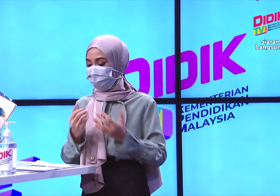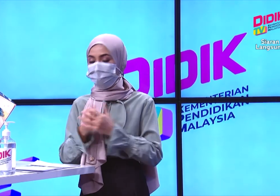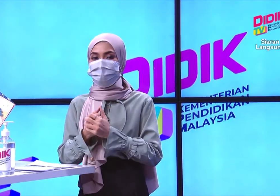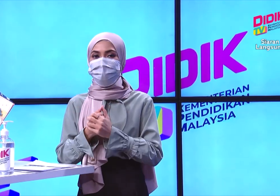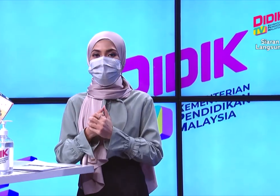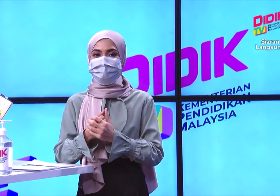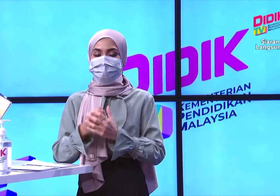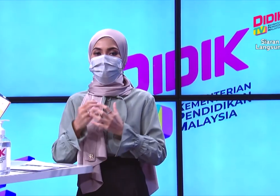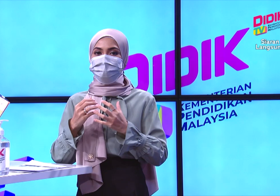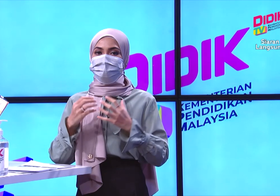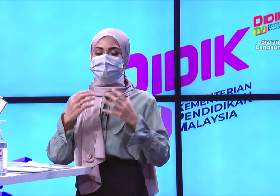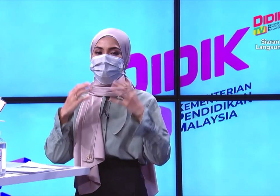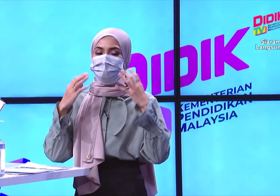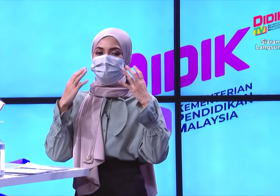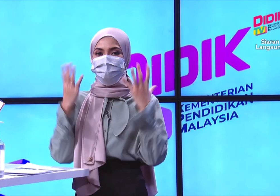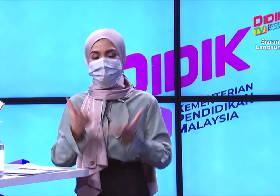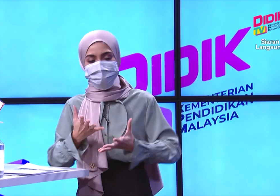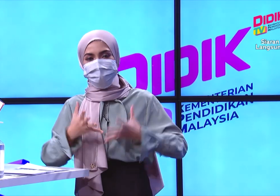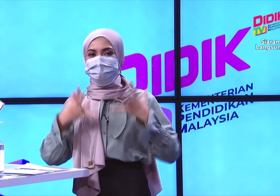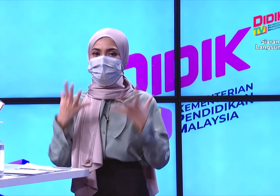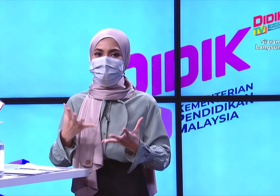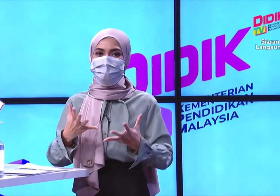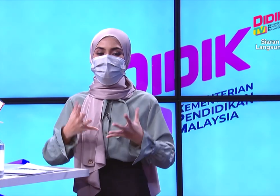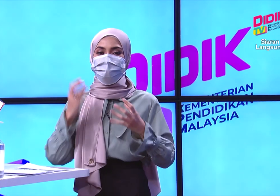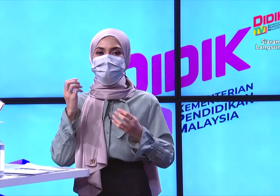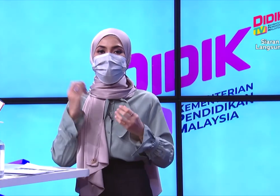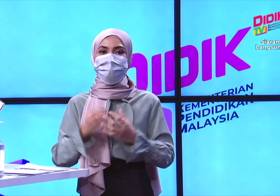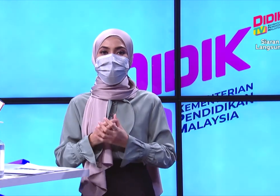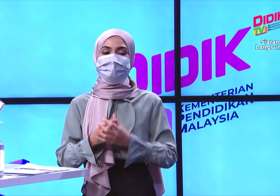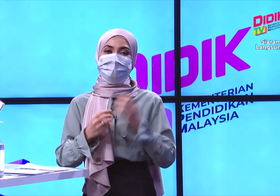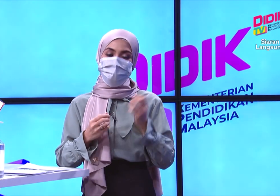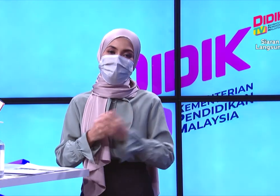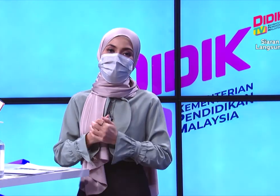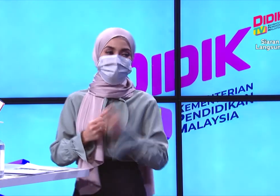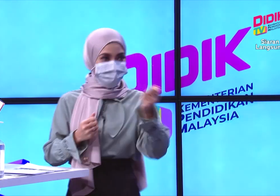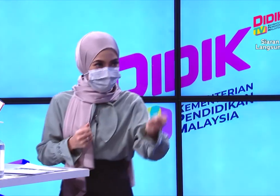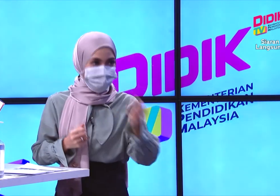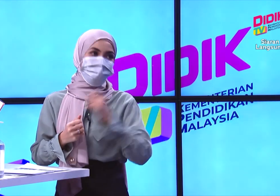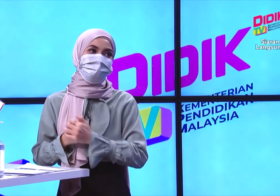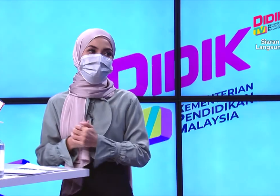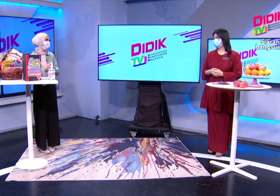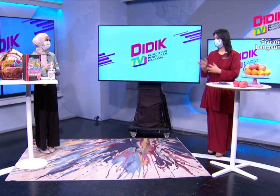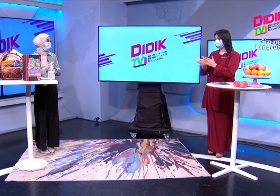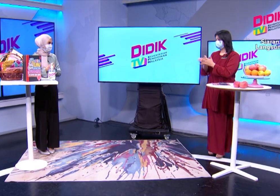replace nanti akan membaca awal ilmu ke gerak BB untuk memahami apa yang diajak silikon Celine